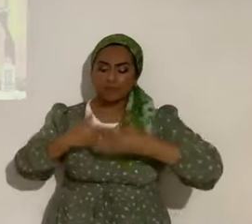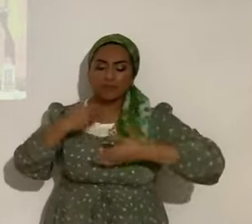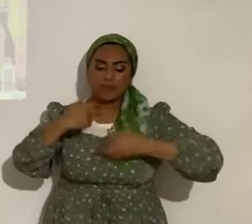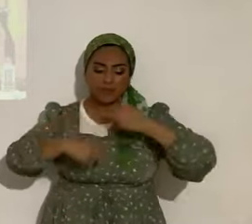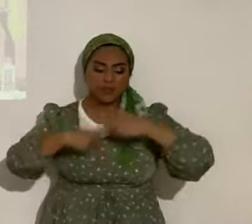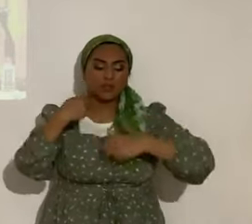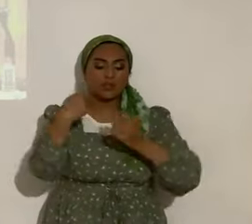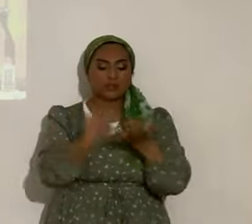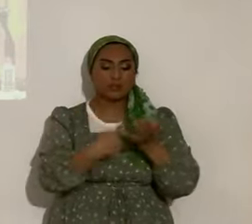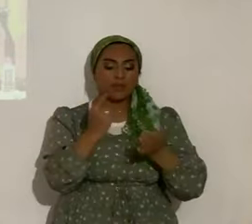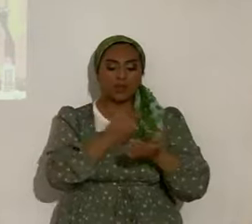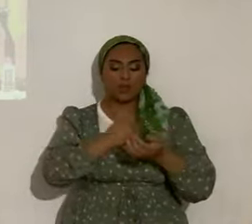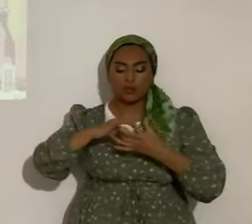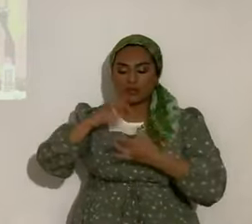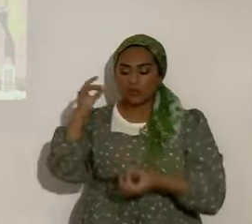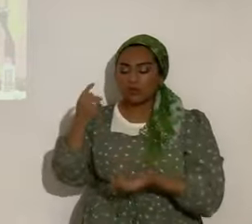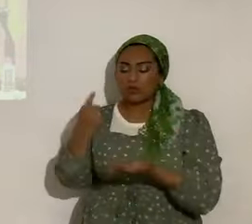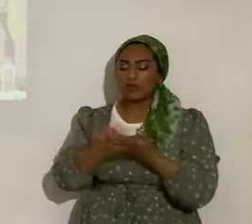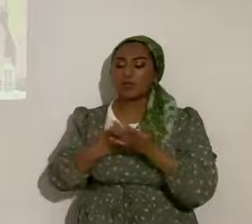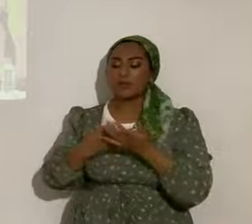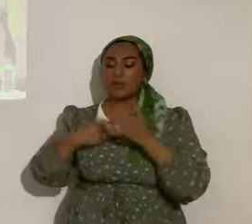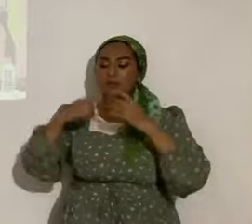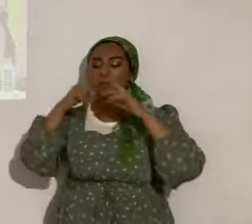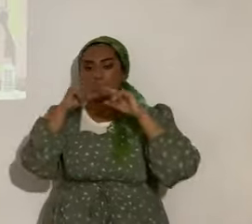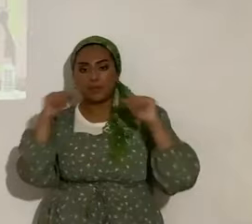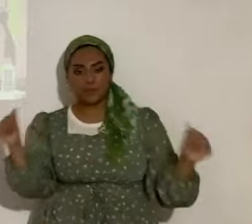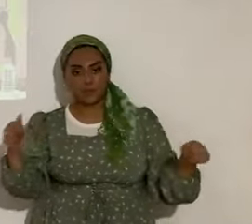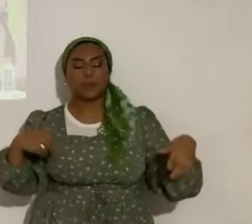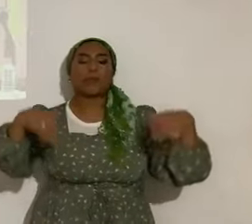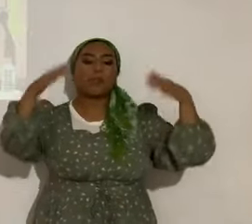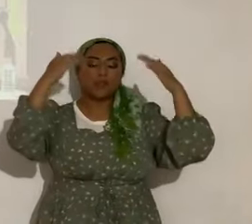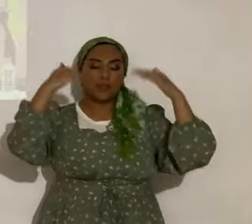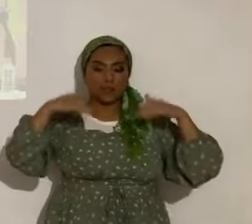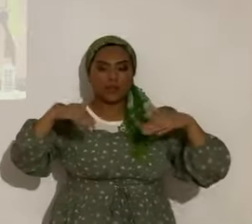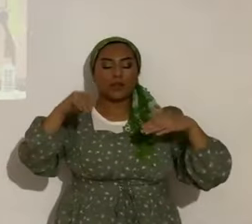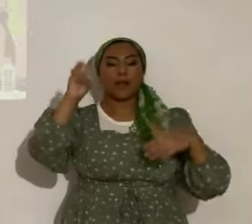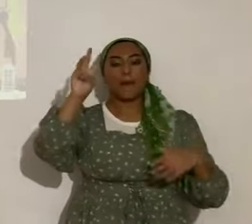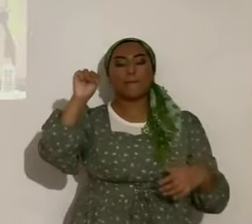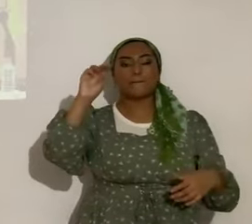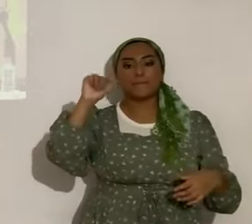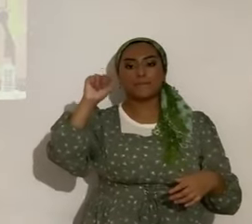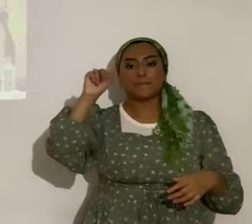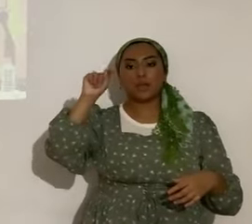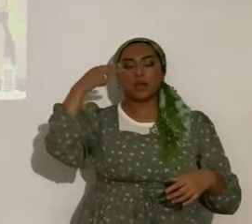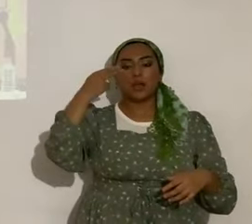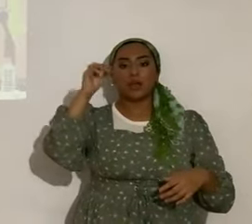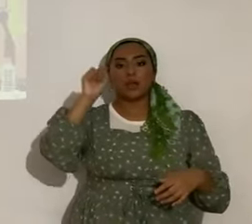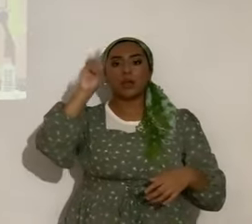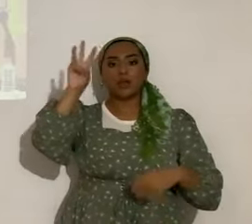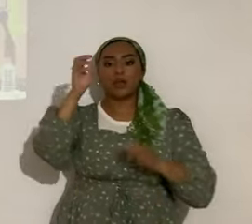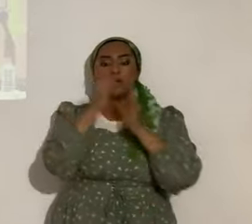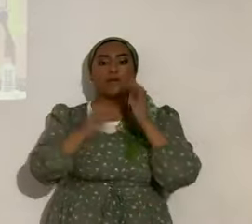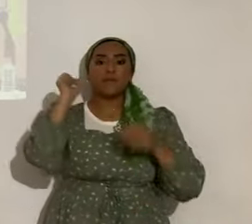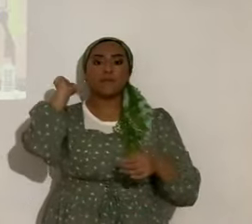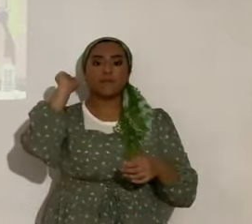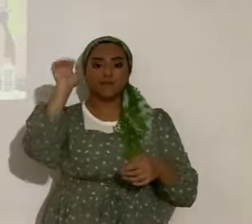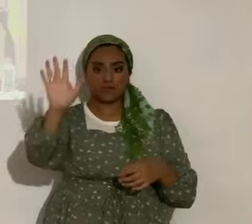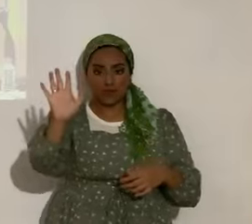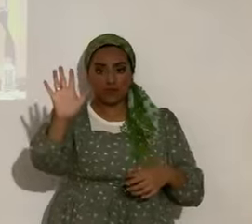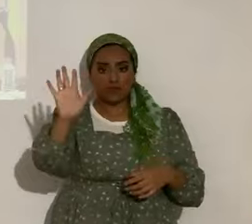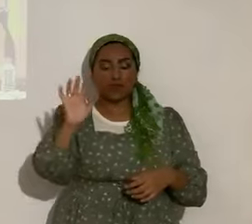a veces en el alma, a veces físicas como tal. Ahora vamos a volver a Mateo 5, allá donde estábamos. Vamos para